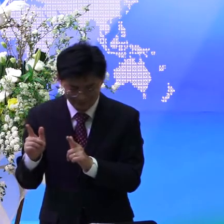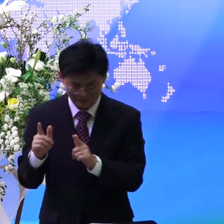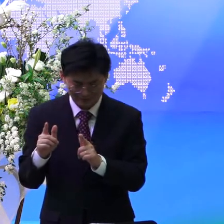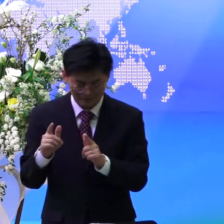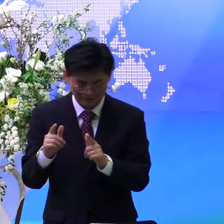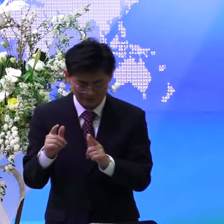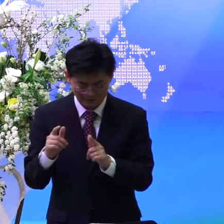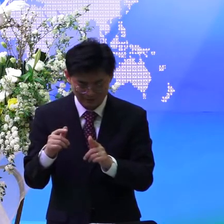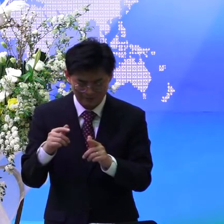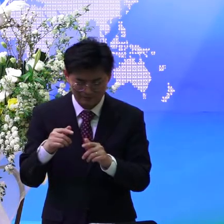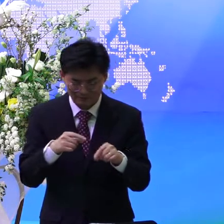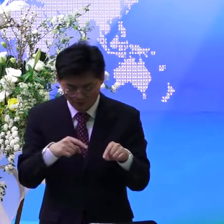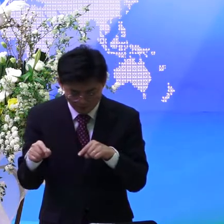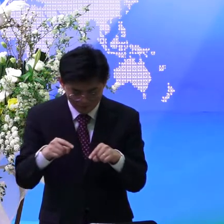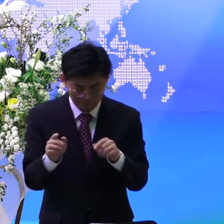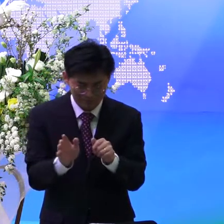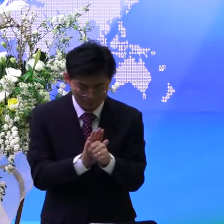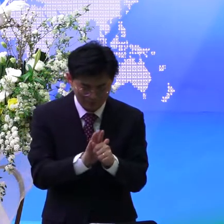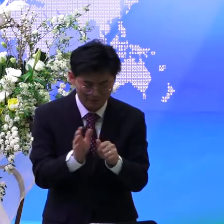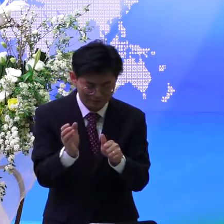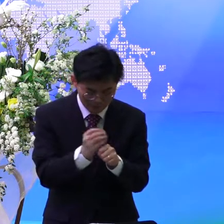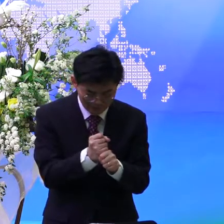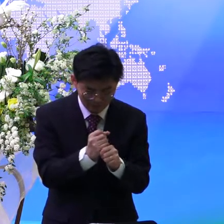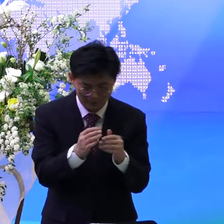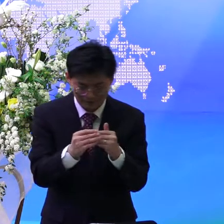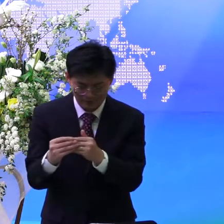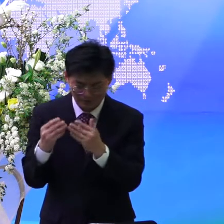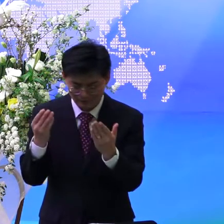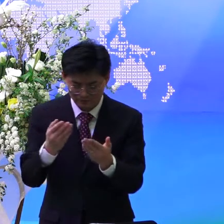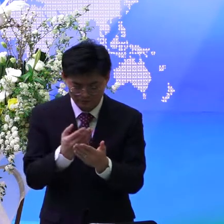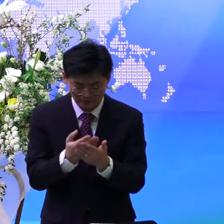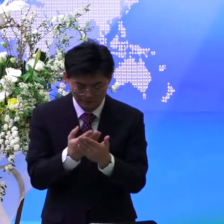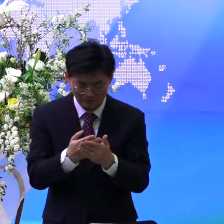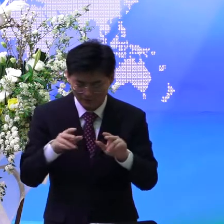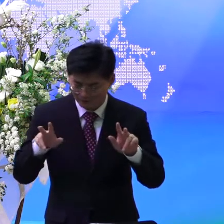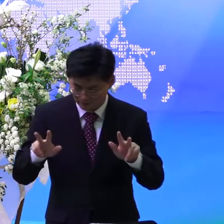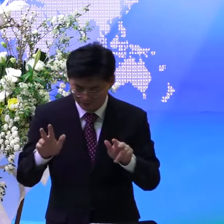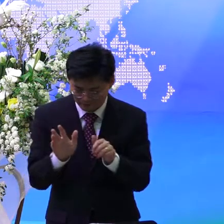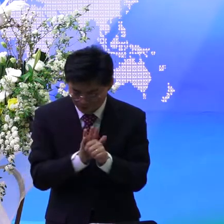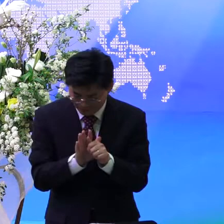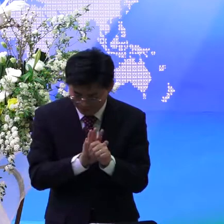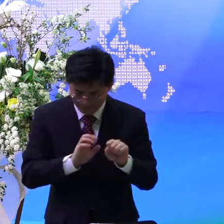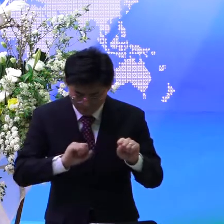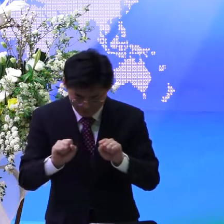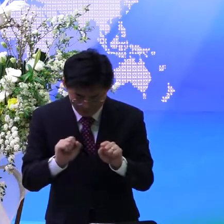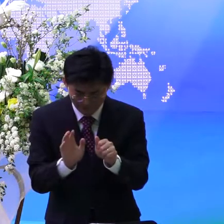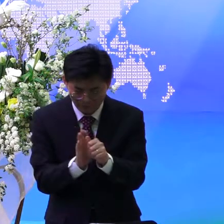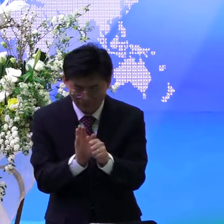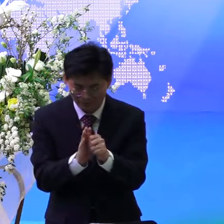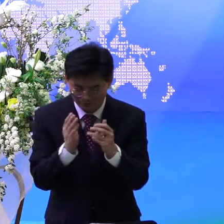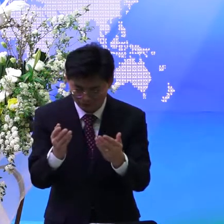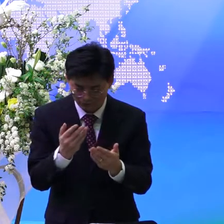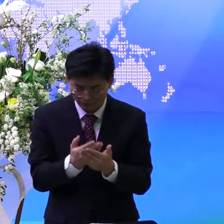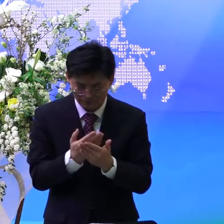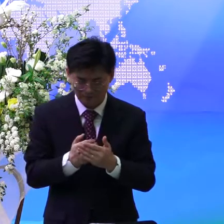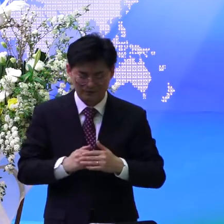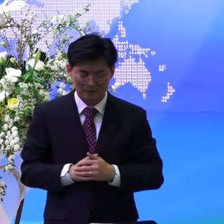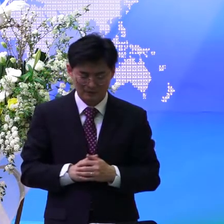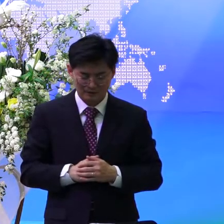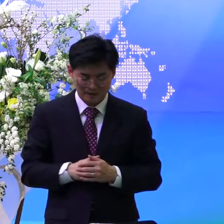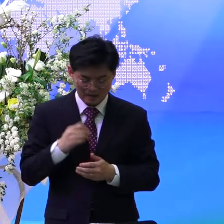주인 되시고 아버지 되시는 하나님께서 이 시간 어루만져 주시고 역사하여 주셔서 모든